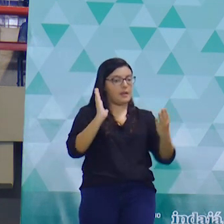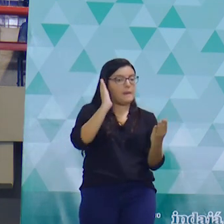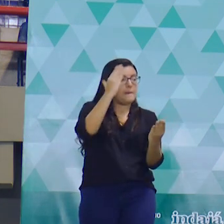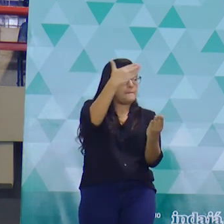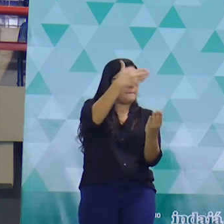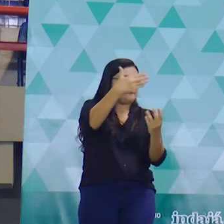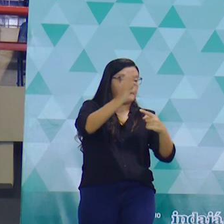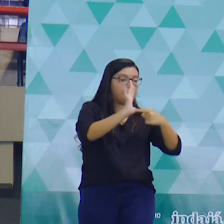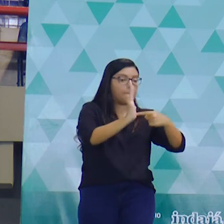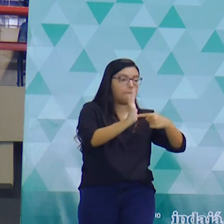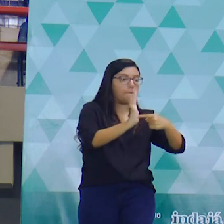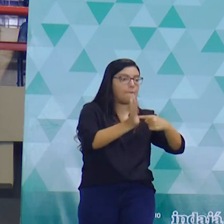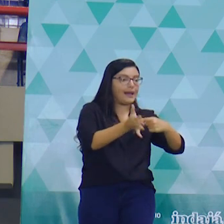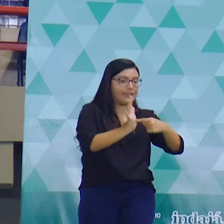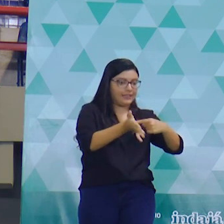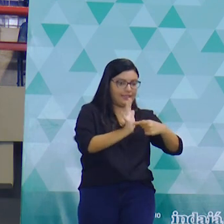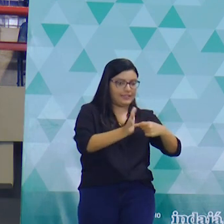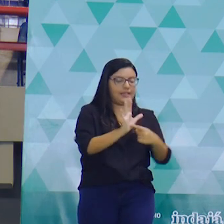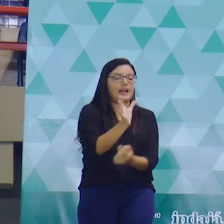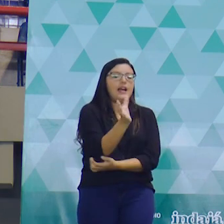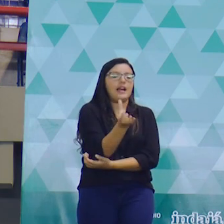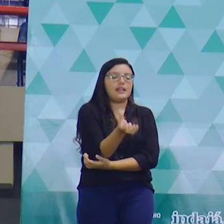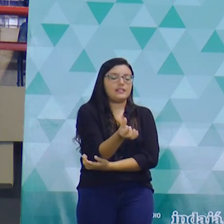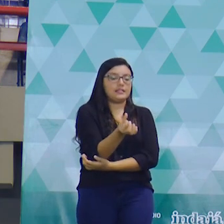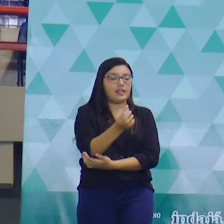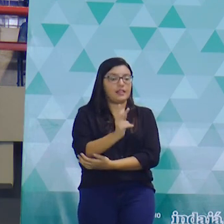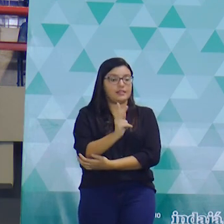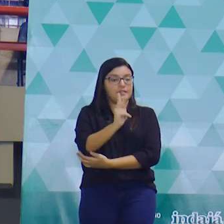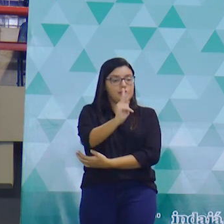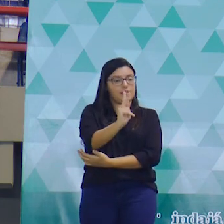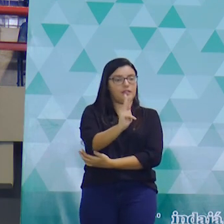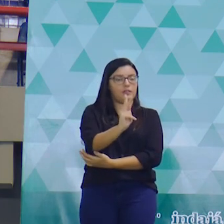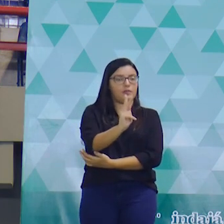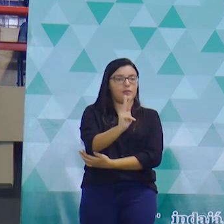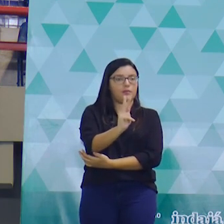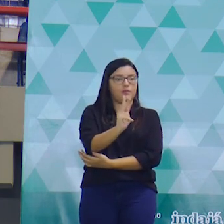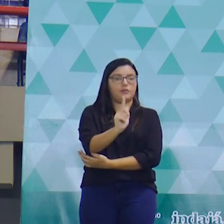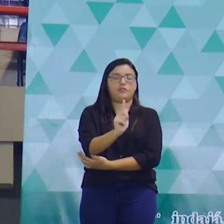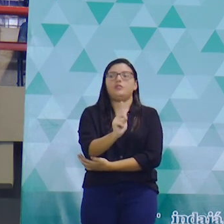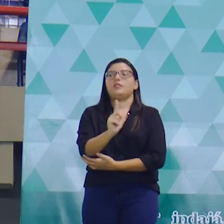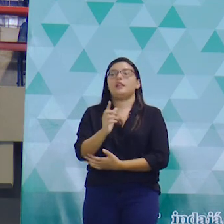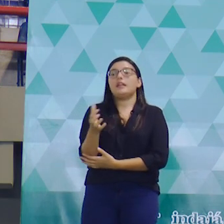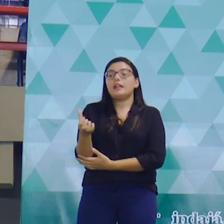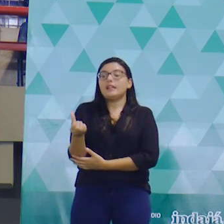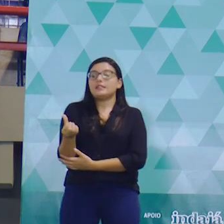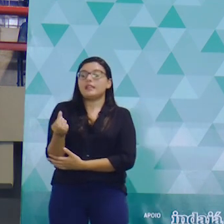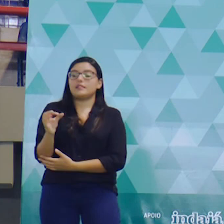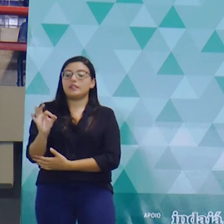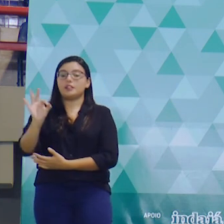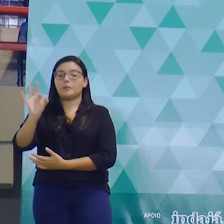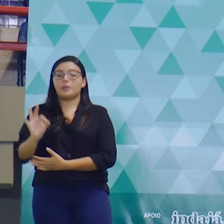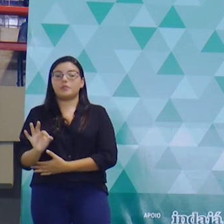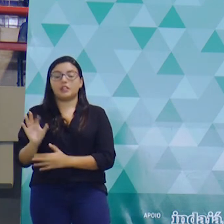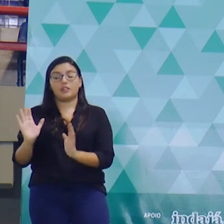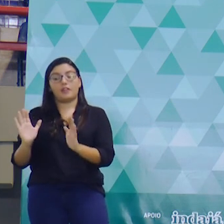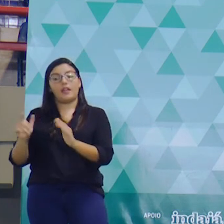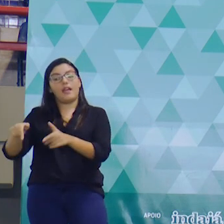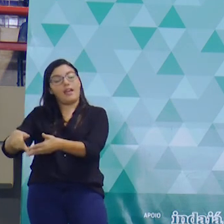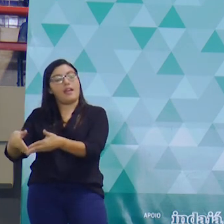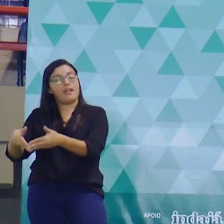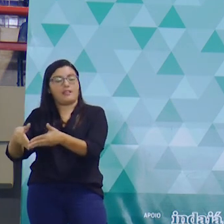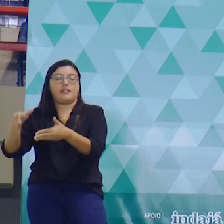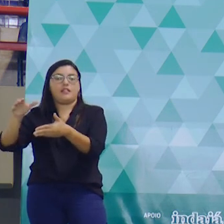de 6 quilos. E nesses 6 quilos, 60% são de sulfato de